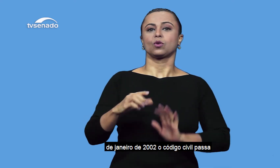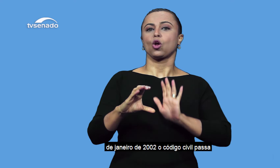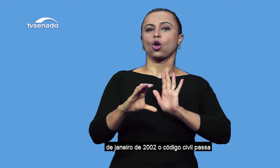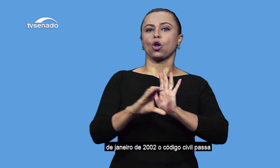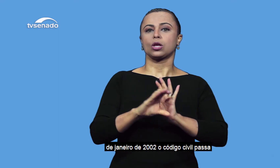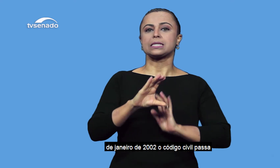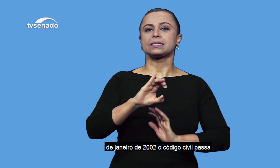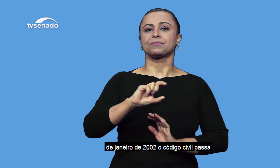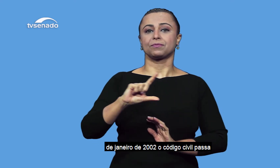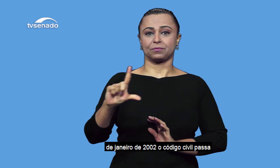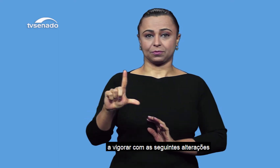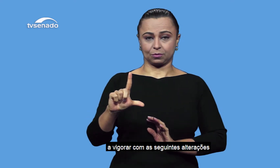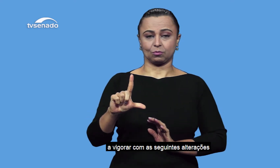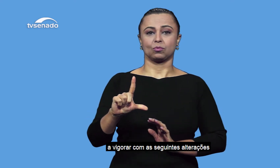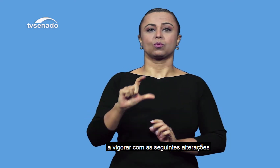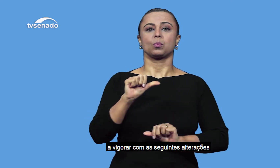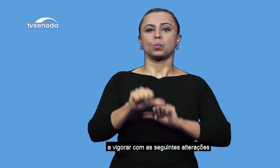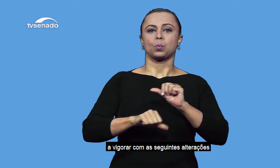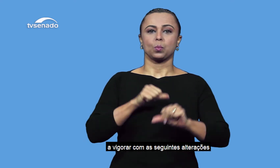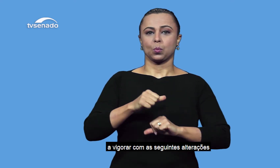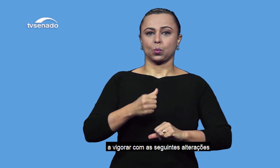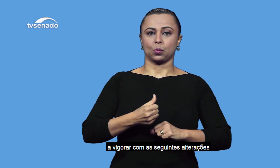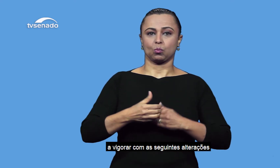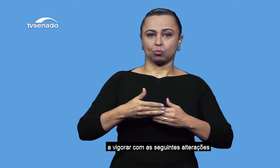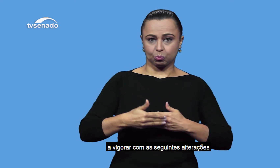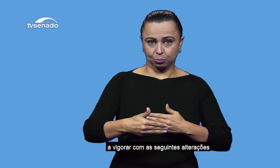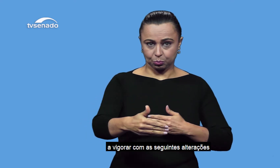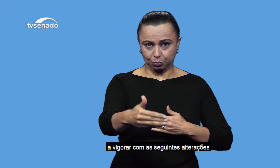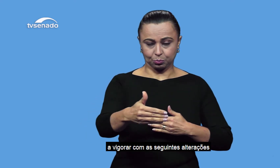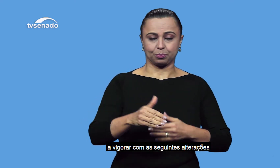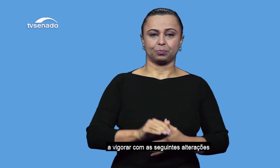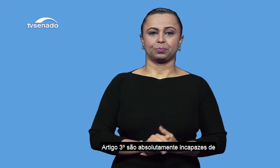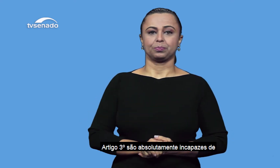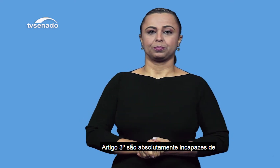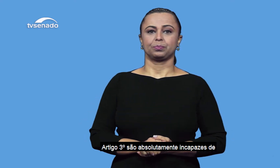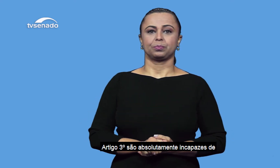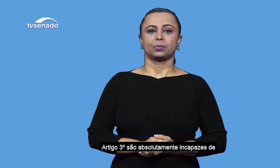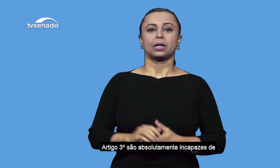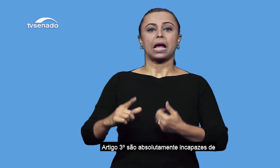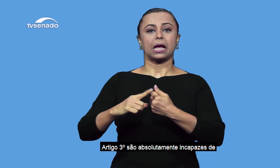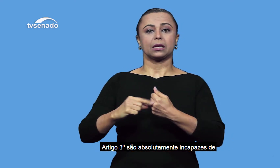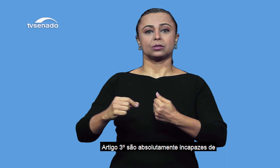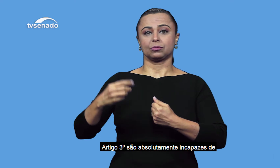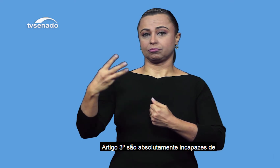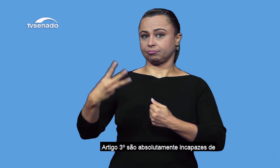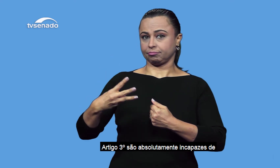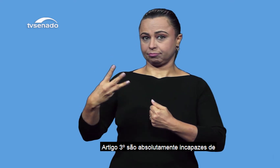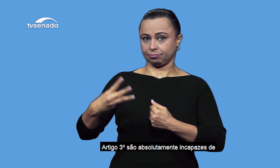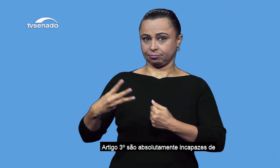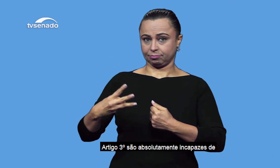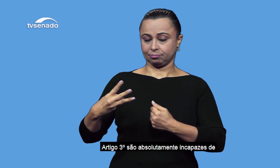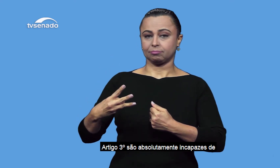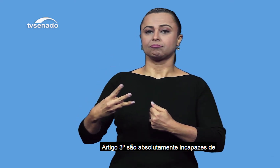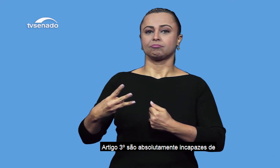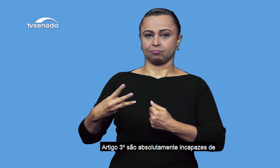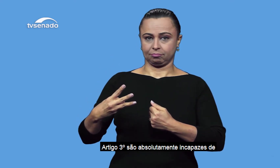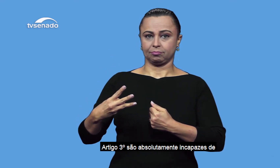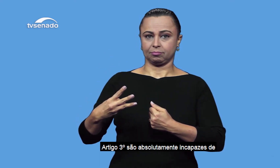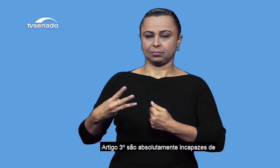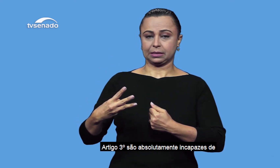código civil passa a vigorar com as seguintes alterações artigo 3º são